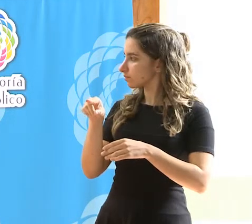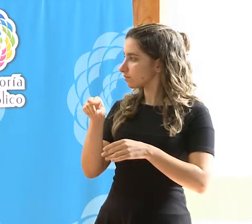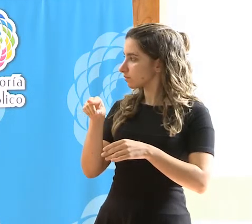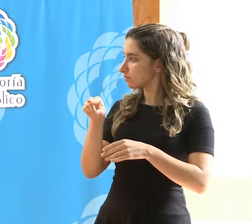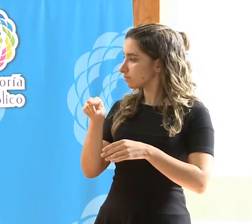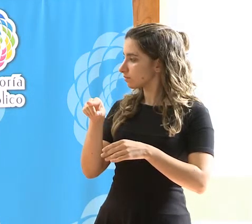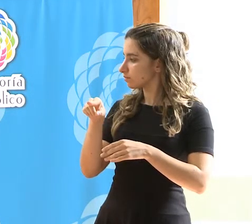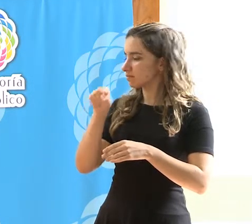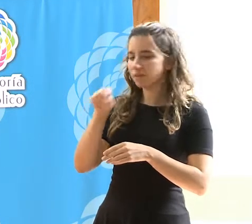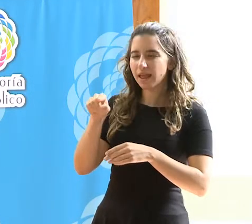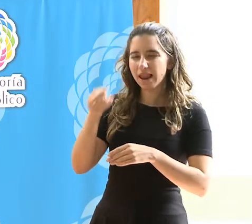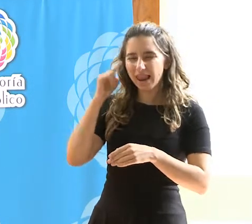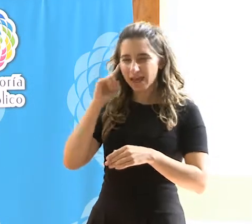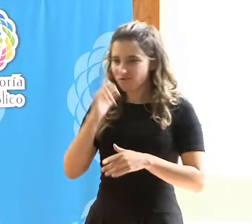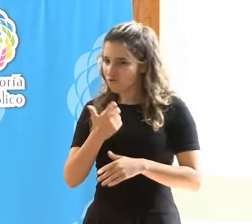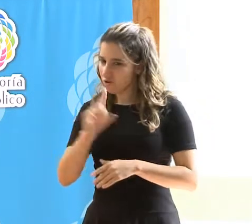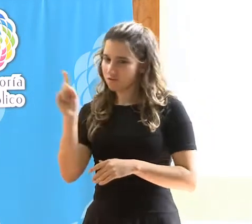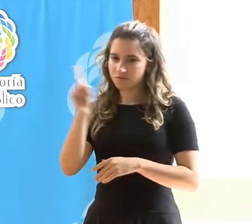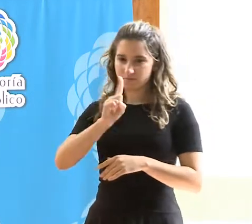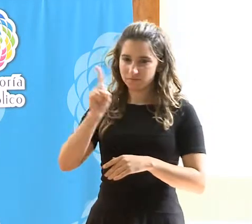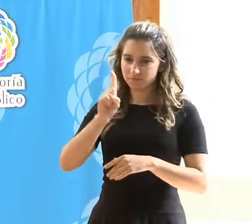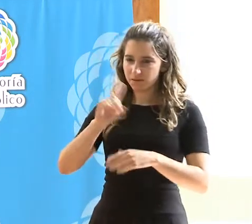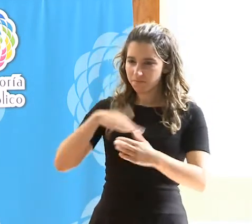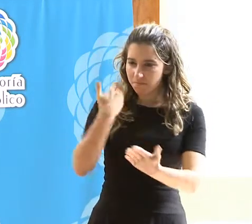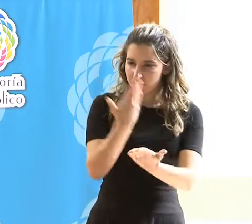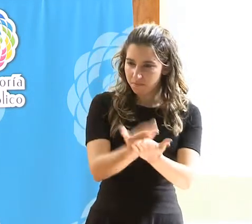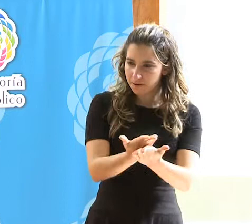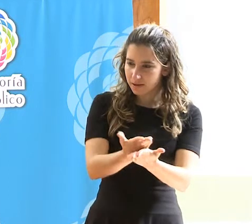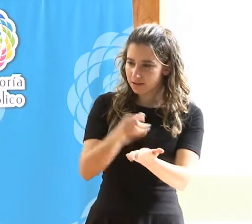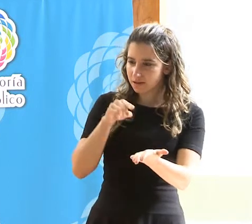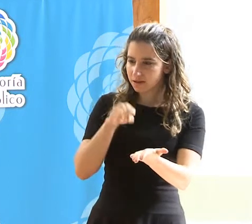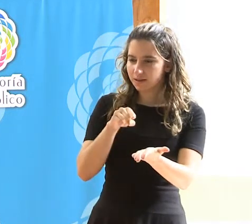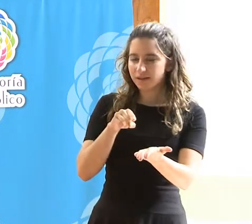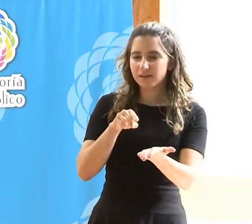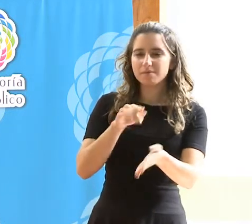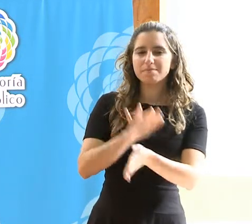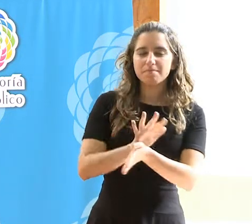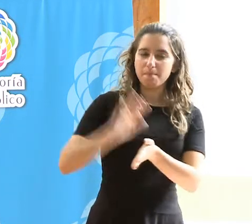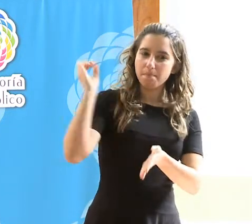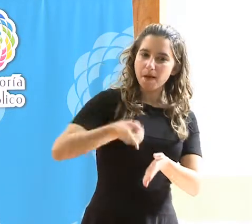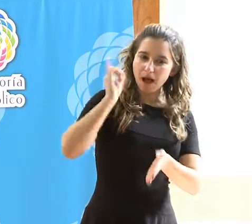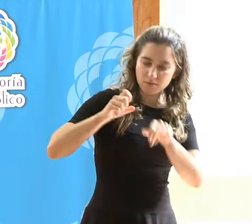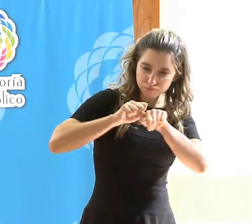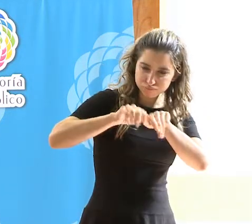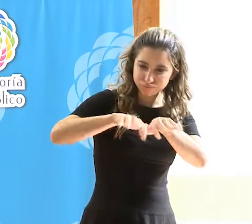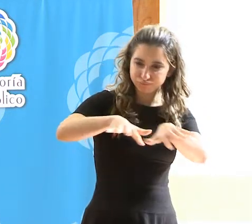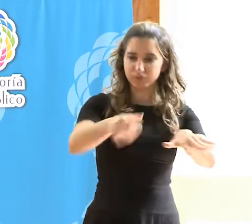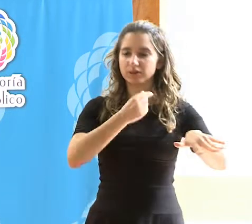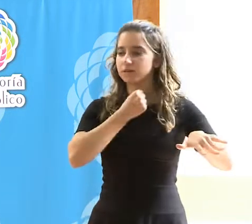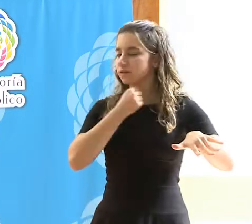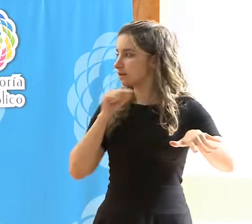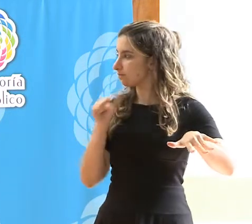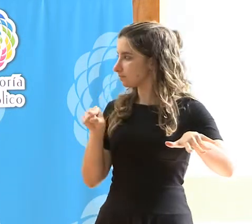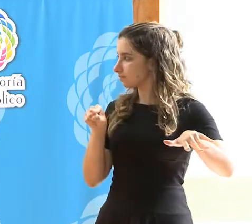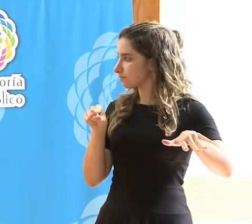sin ninguna inocencia se presenta como una tribuna de doctrina. Pero claro, en esa época eran